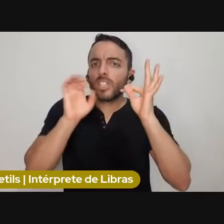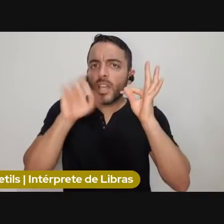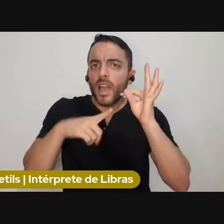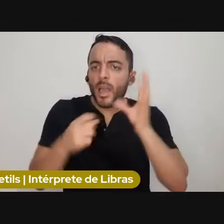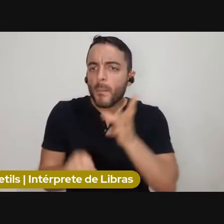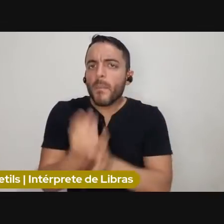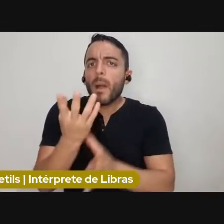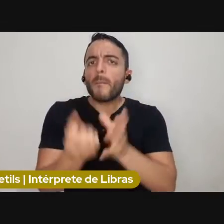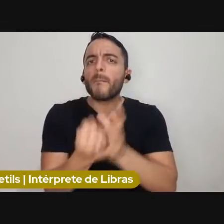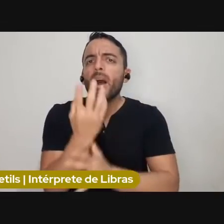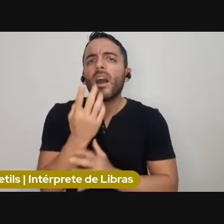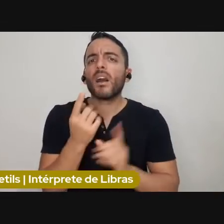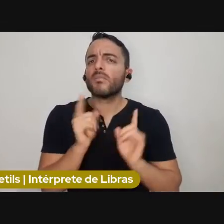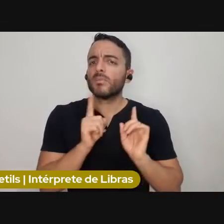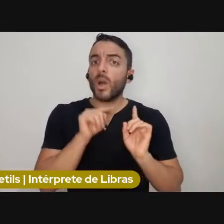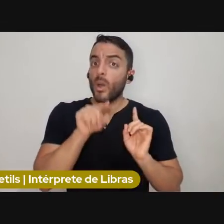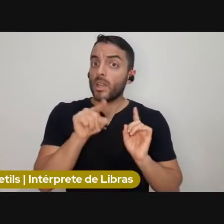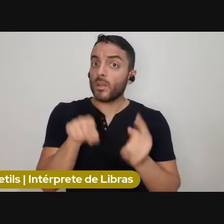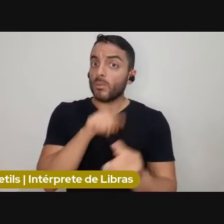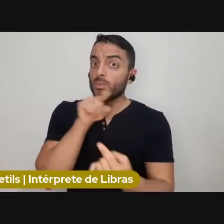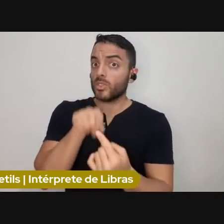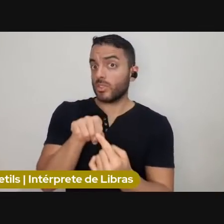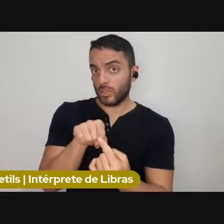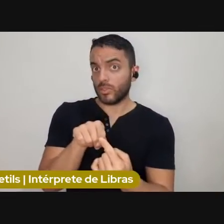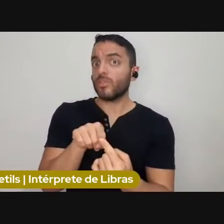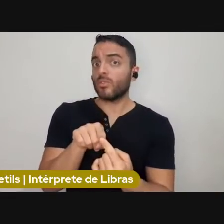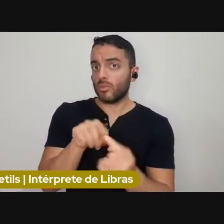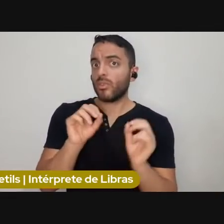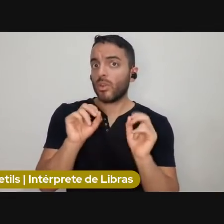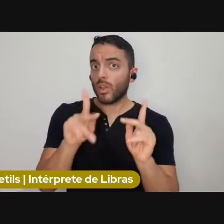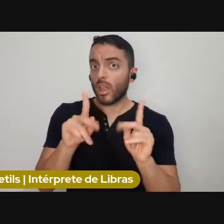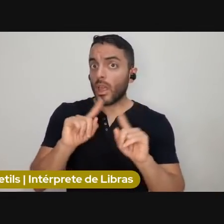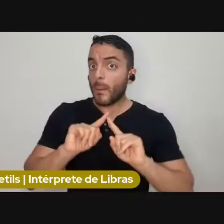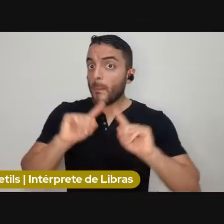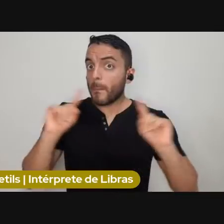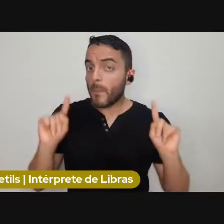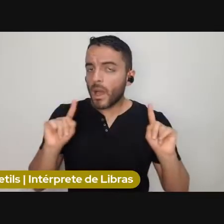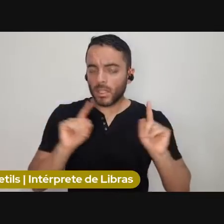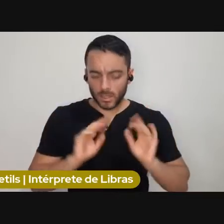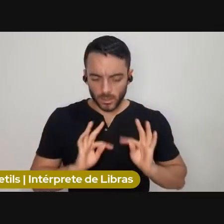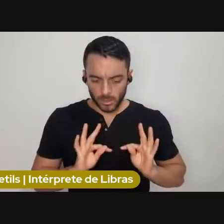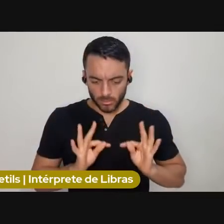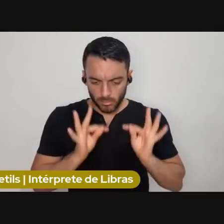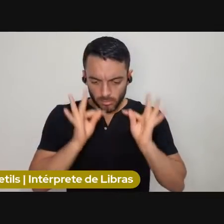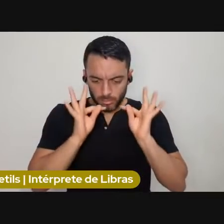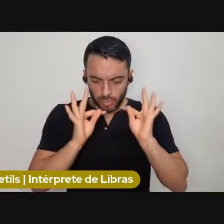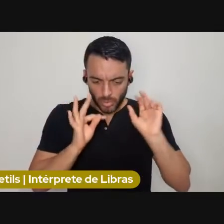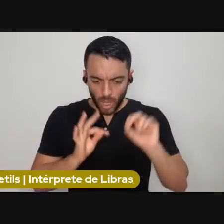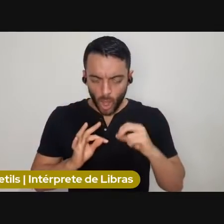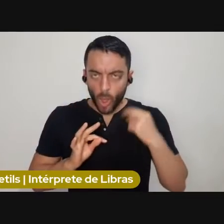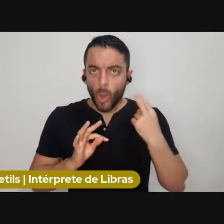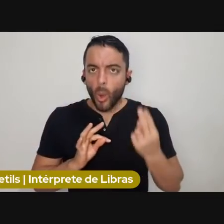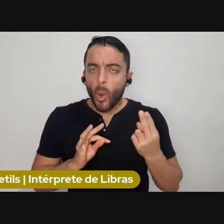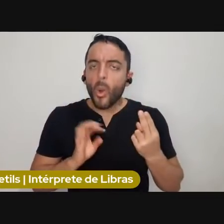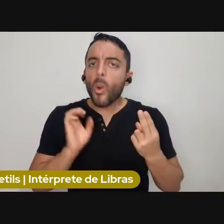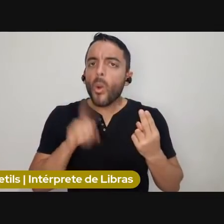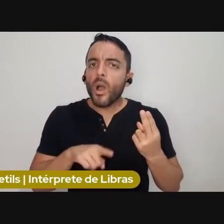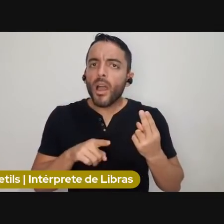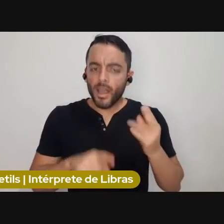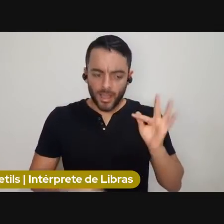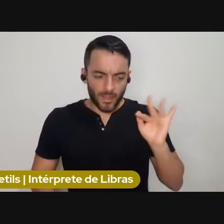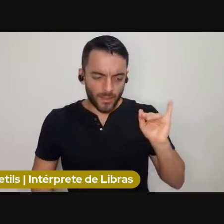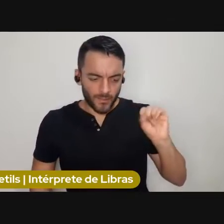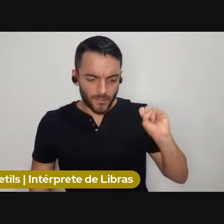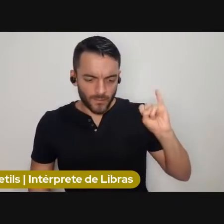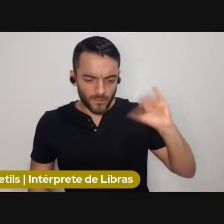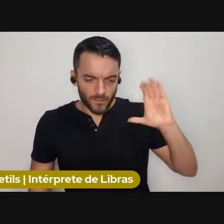a cadeia final, mas às vezes uma grande tecnologia ou uma grande física aplicada, ela vem